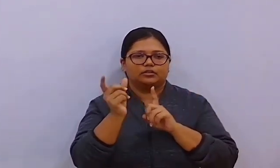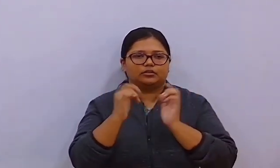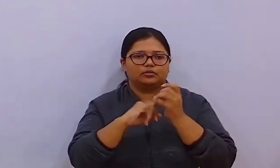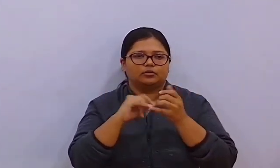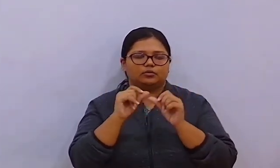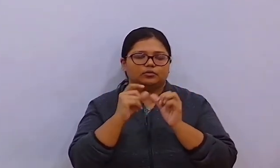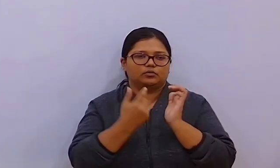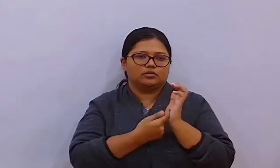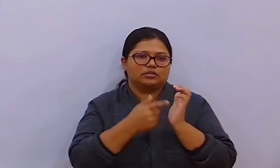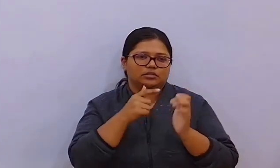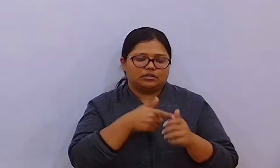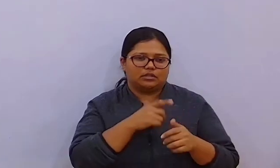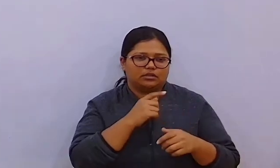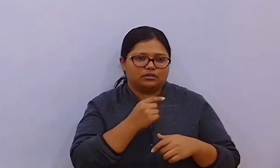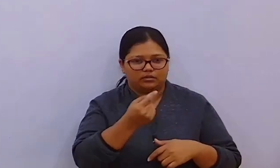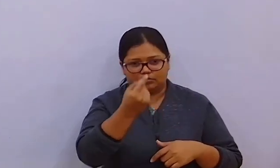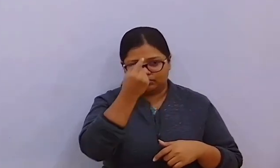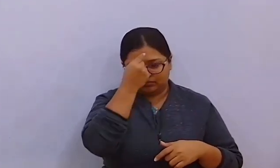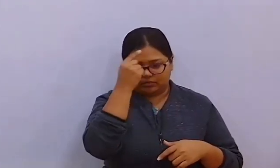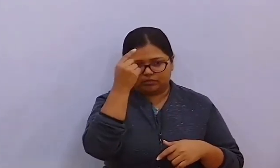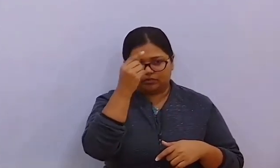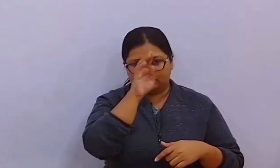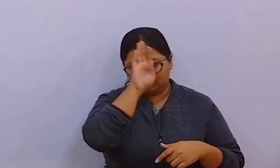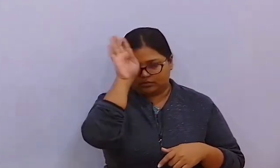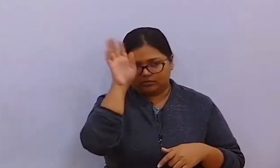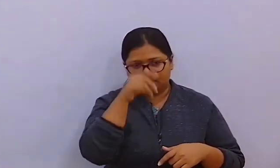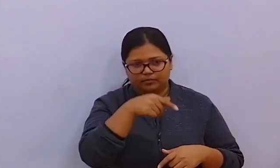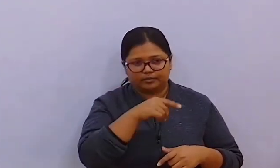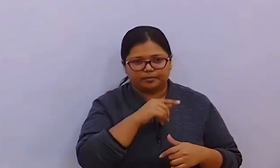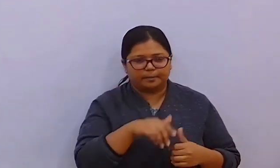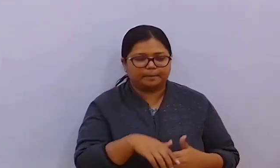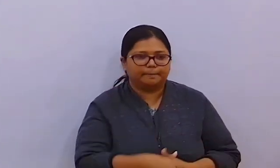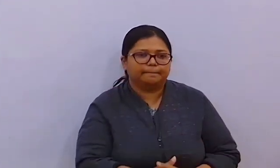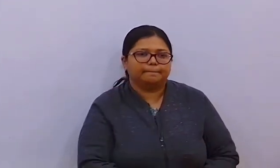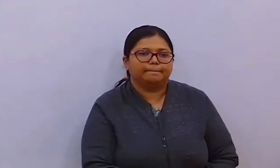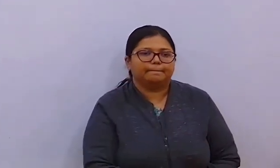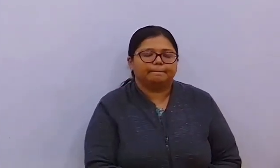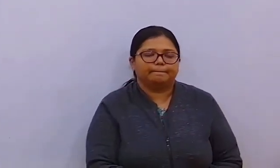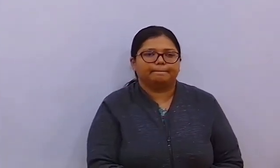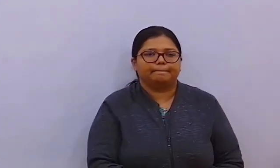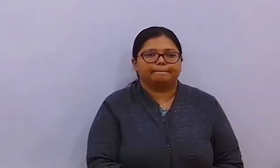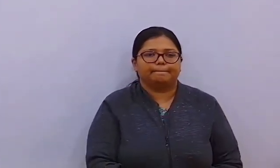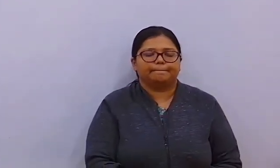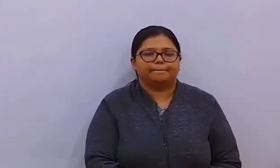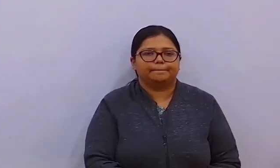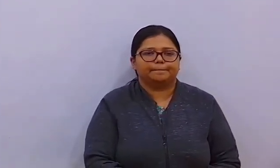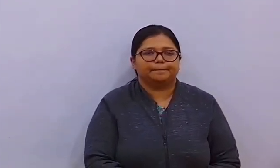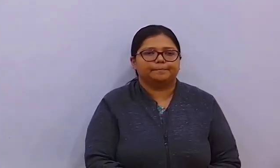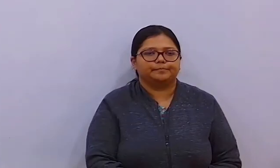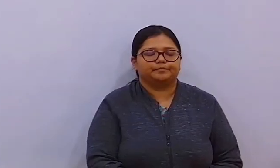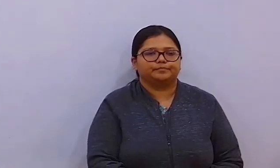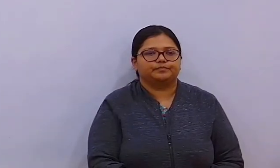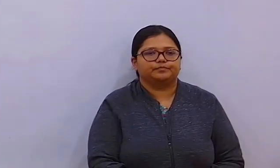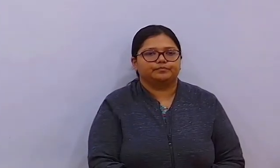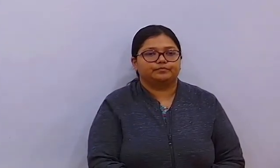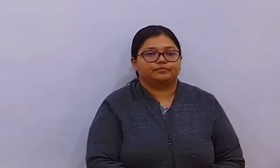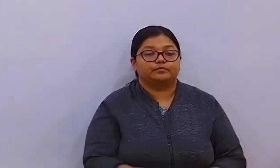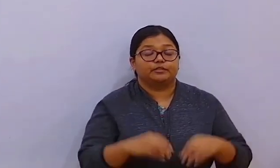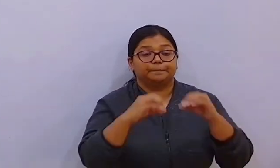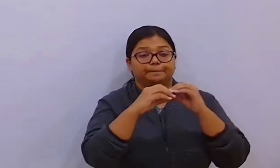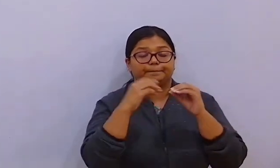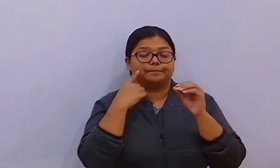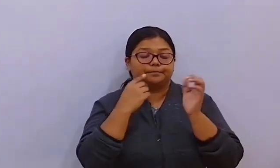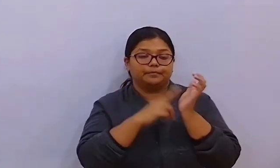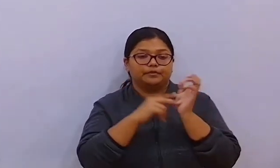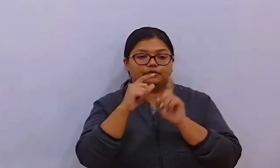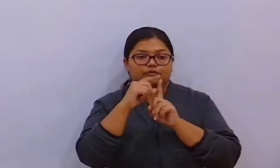चीज जो मैं बताया था उसको फिर से रिपीट कर दे रहा हूं। ठीक है, चलो बिंदुसार के बाद अशोक जो है गद्दी पर